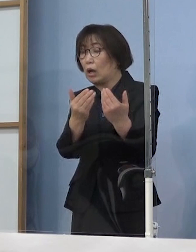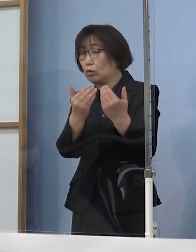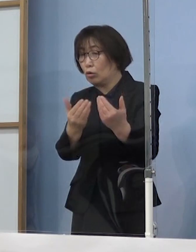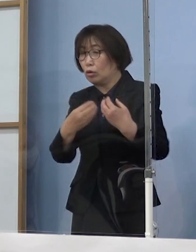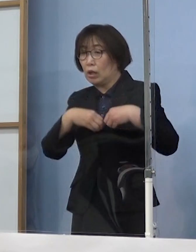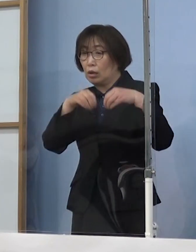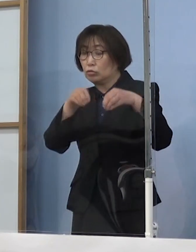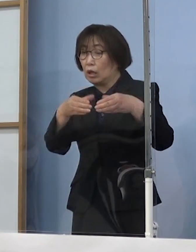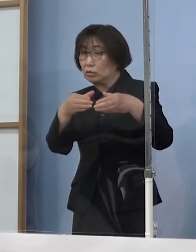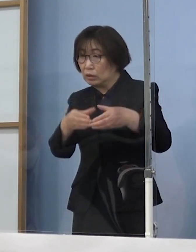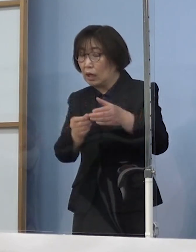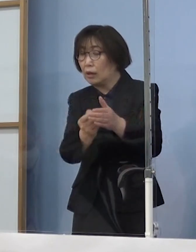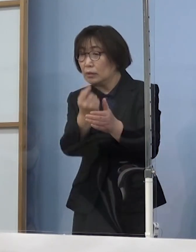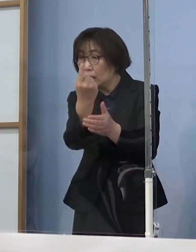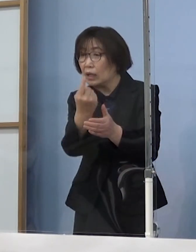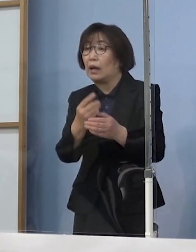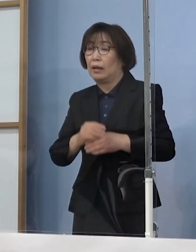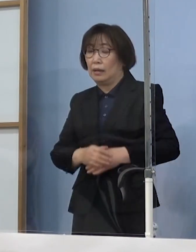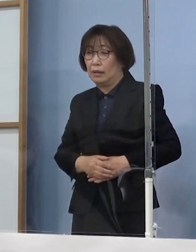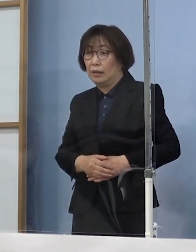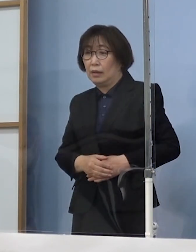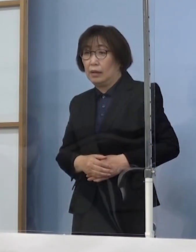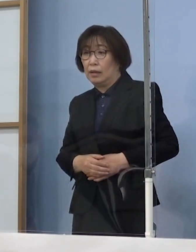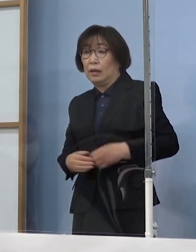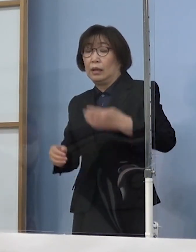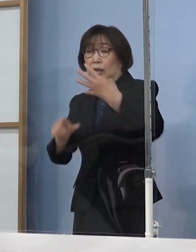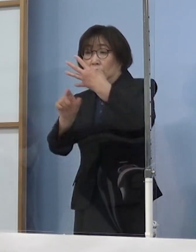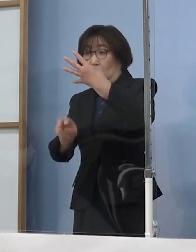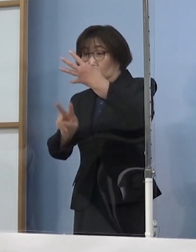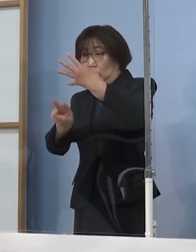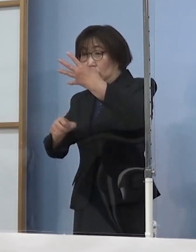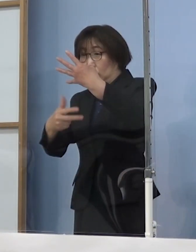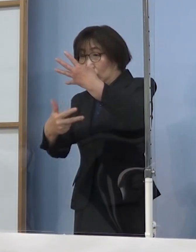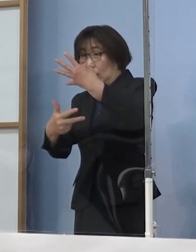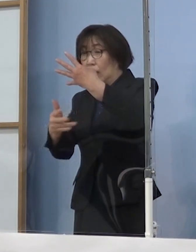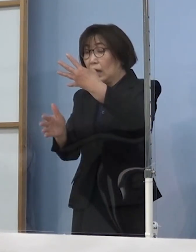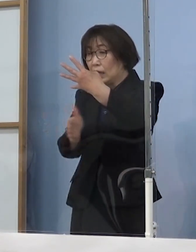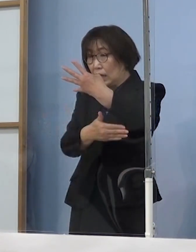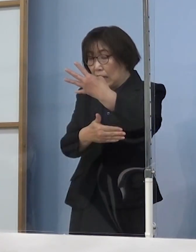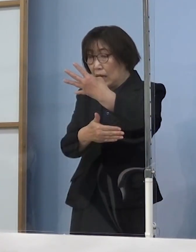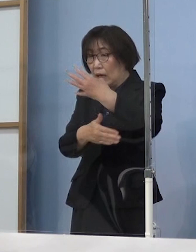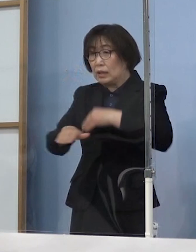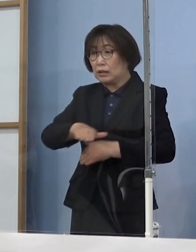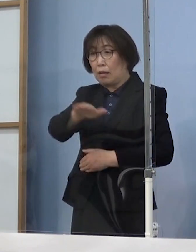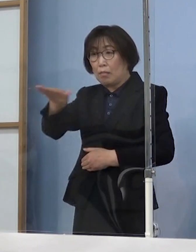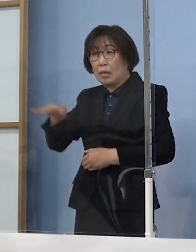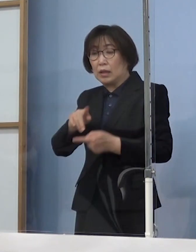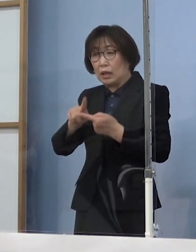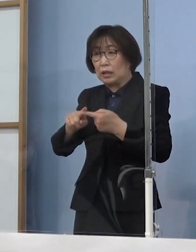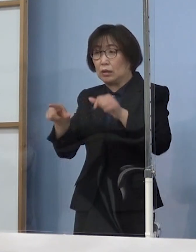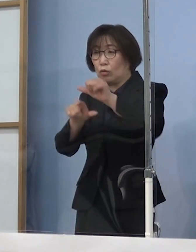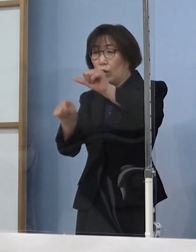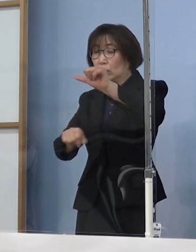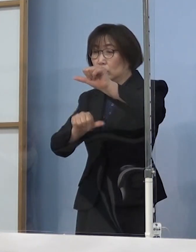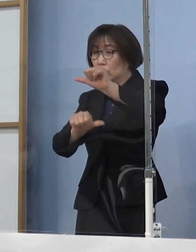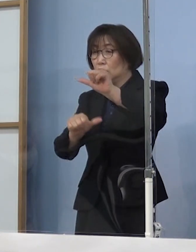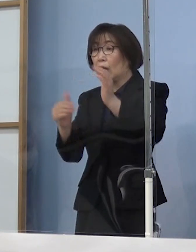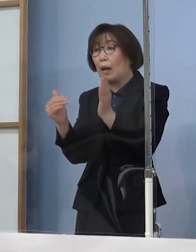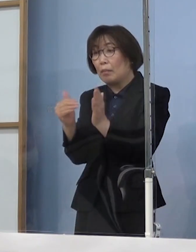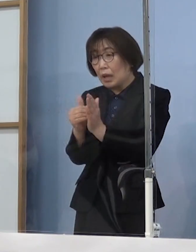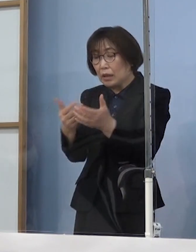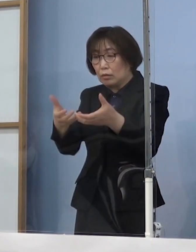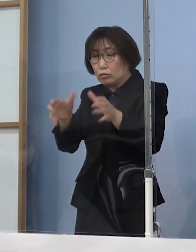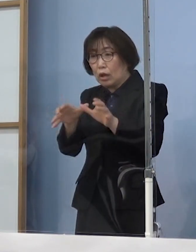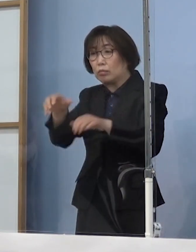した点もあったわけでありますが、27日から今度は全面的に5月の5日までクラブ活動